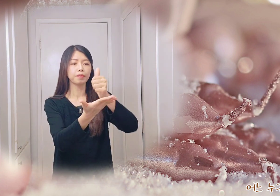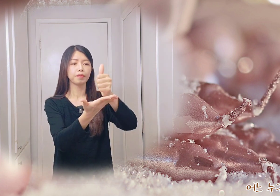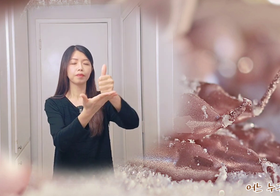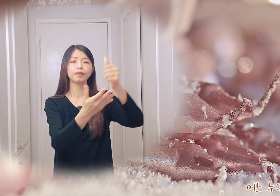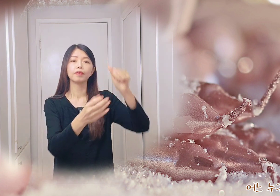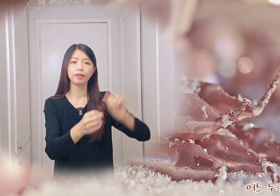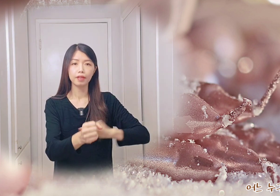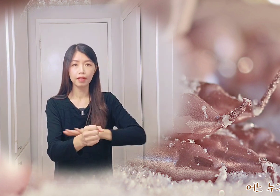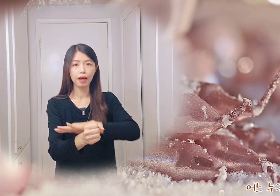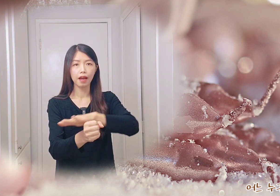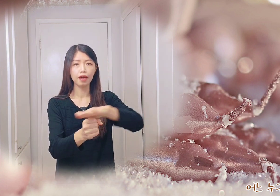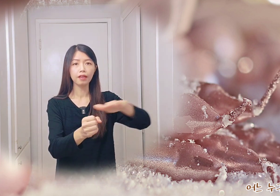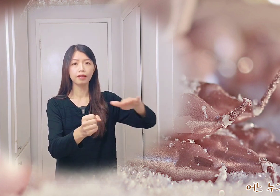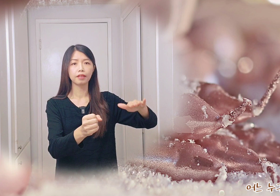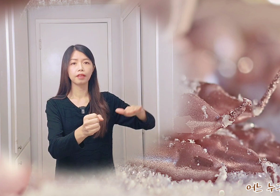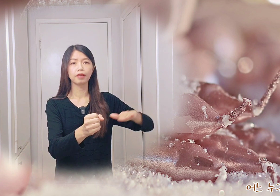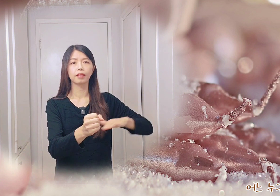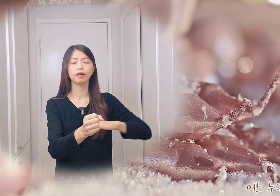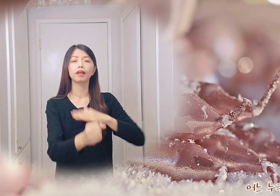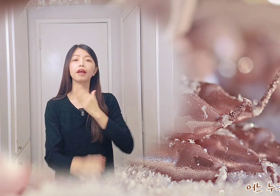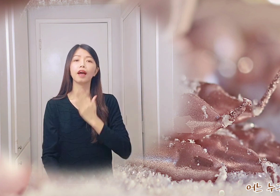하나님 사랑